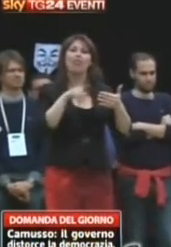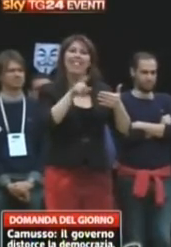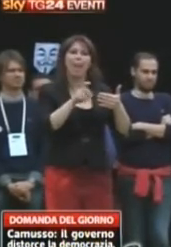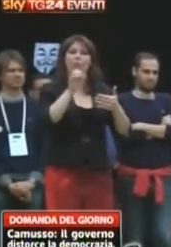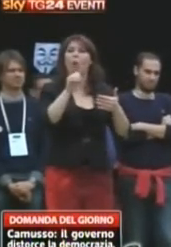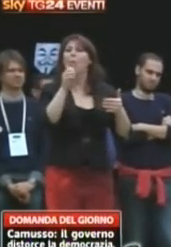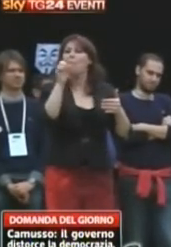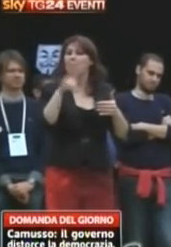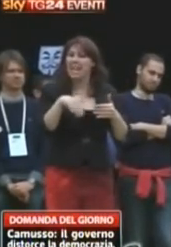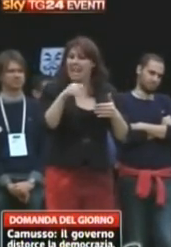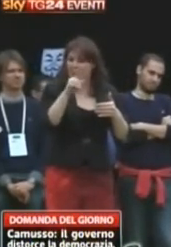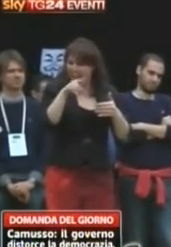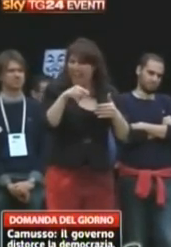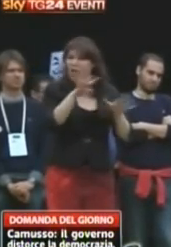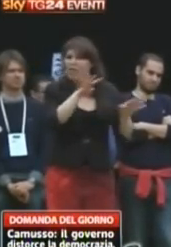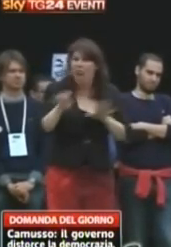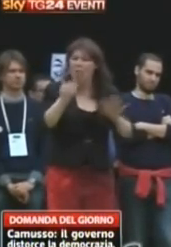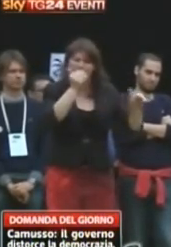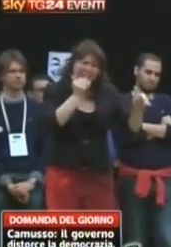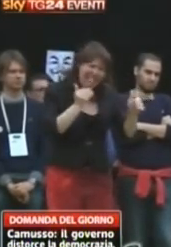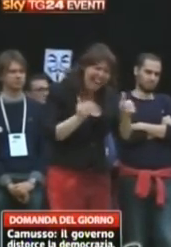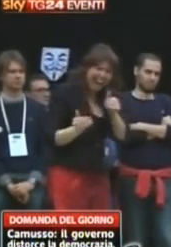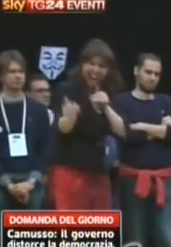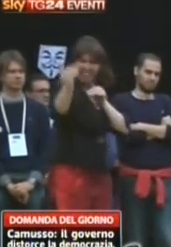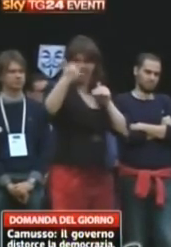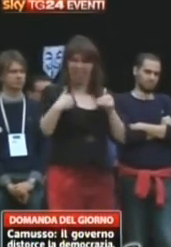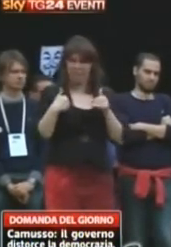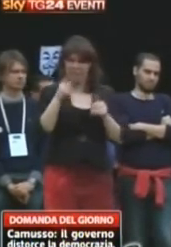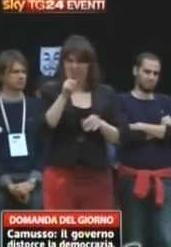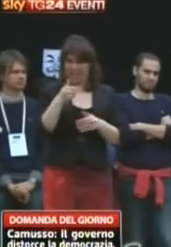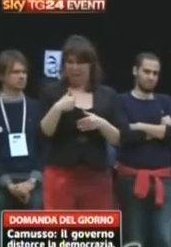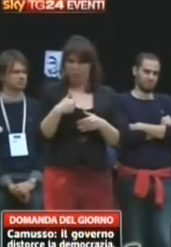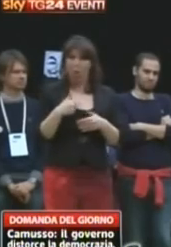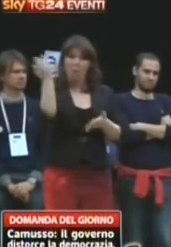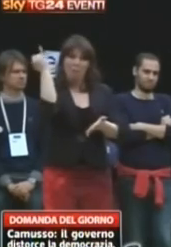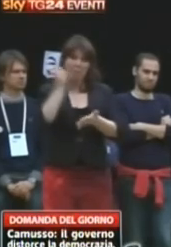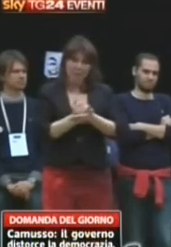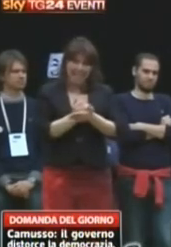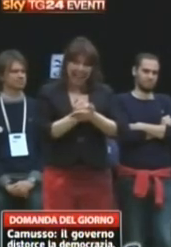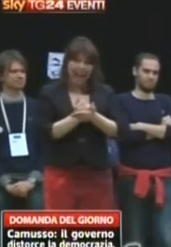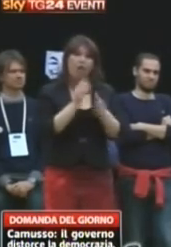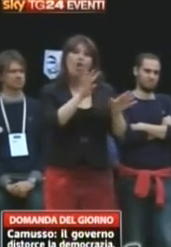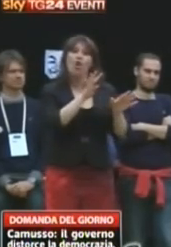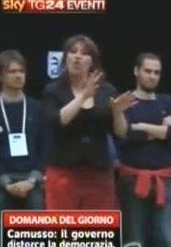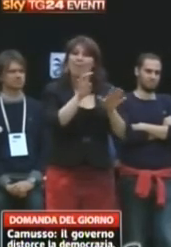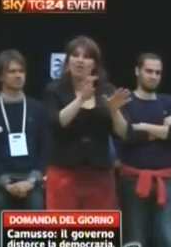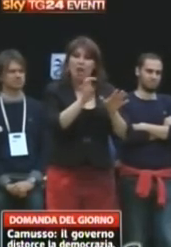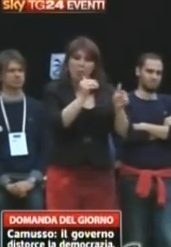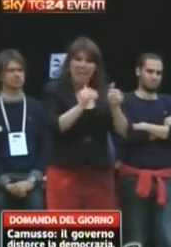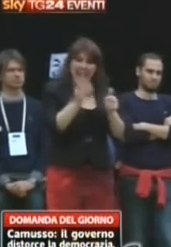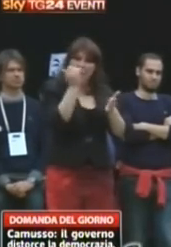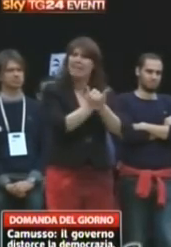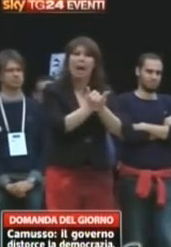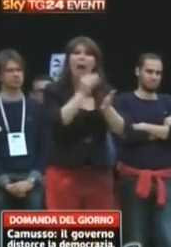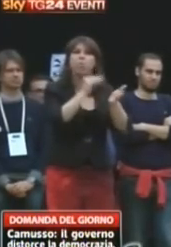1900 miliardi, e verso chi? Metà, 900 miliardi, li dobbiamo a delle